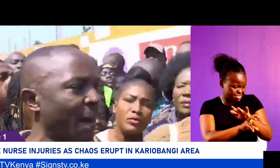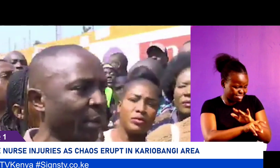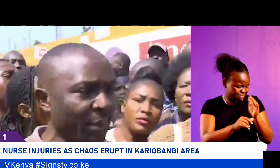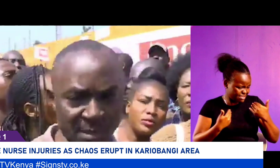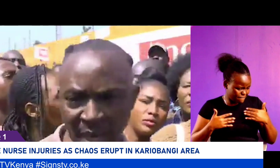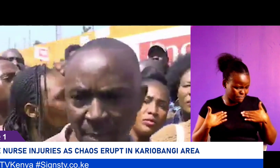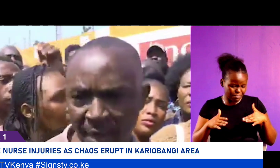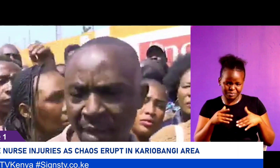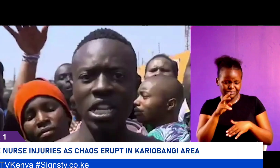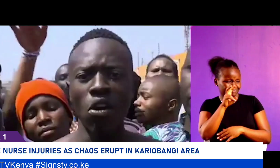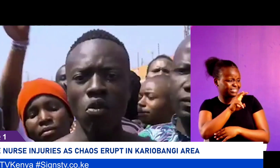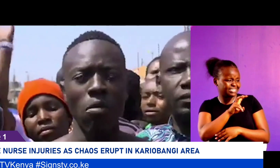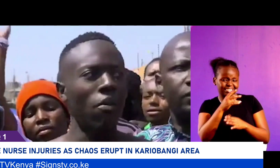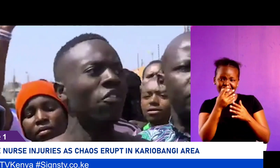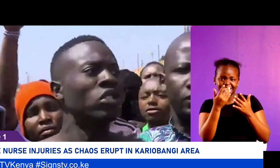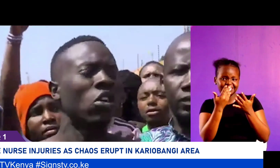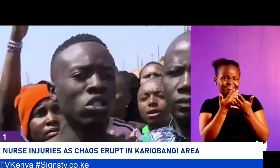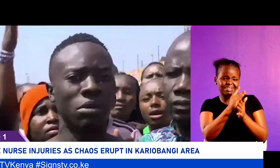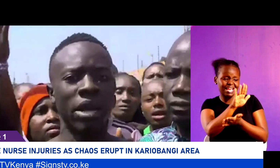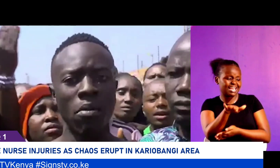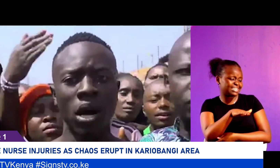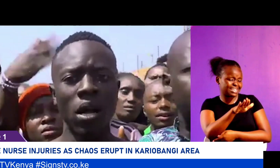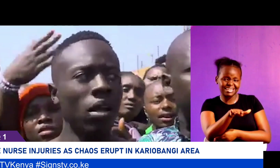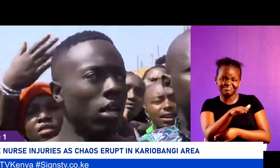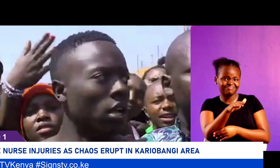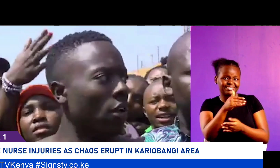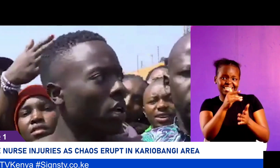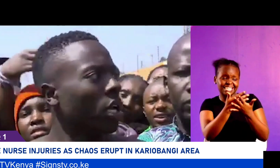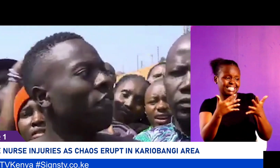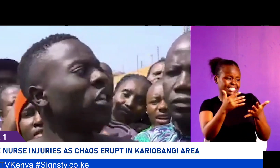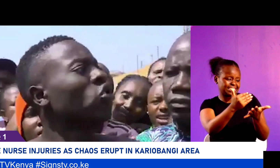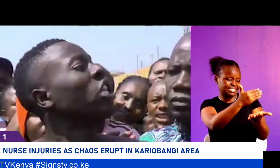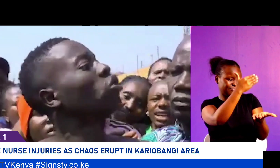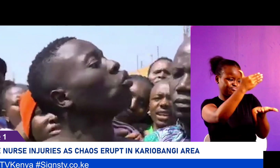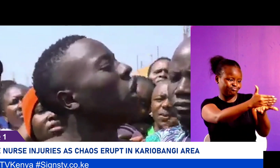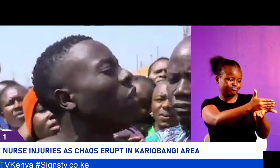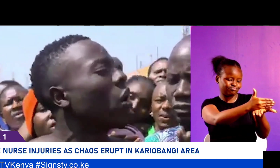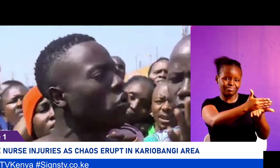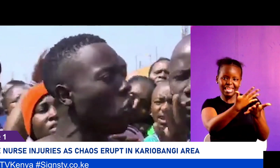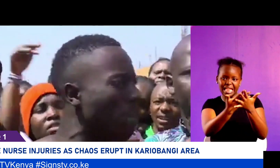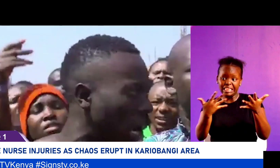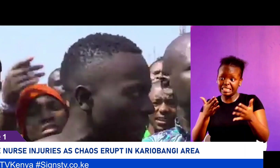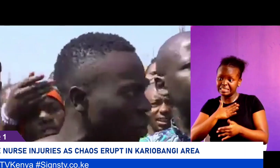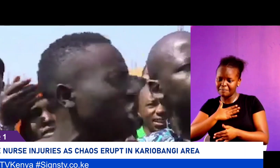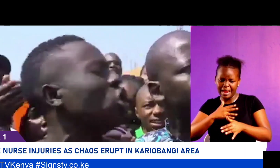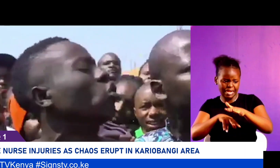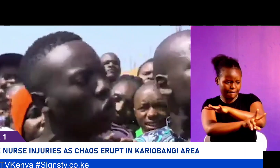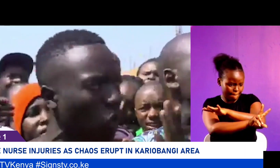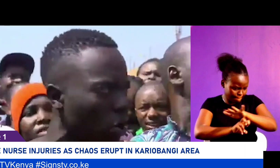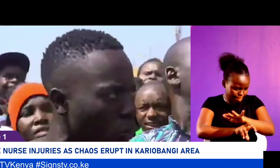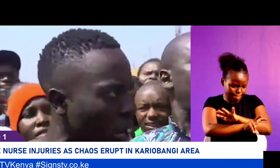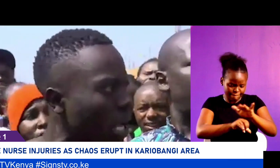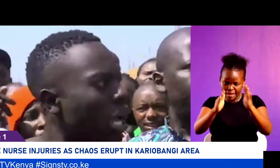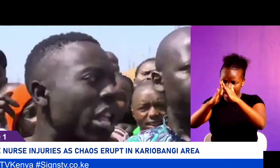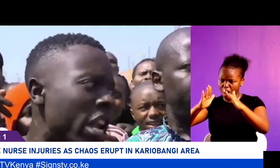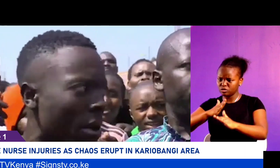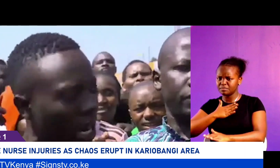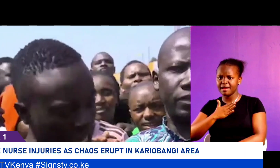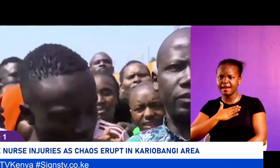mambo imesimama. Sina nguo, vitu zangu zimebebwa. Vitu zilichukuliwa kwa nyumba. Anya nimebaki nao